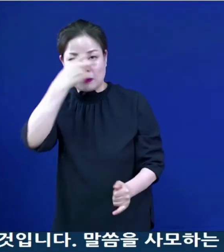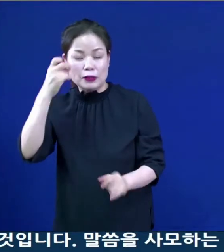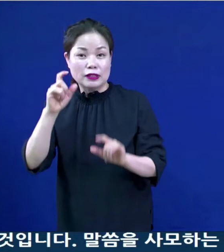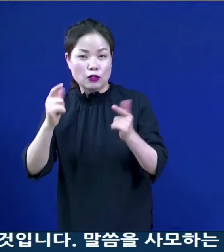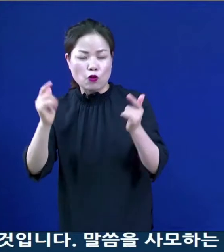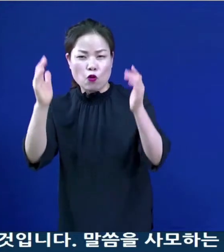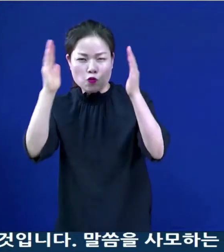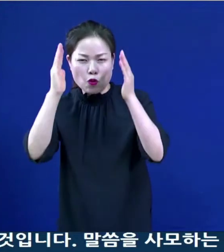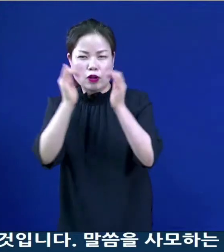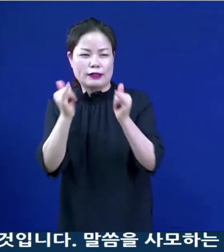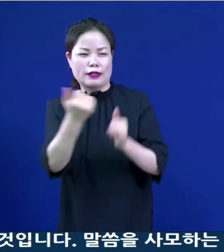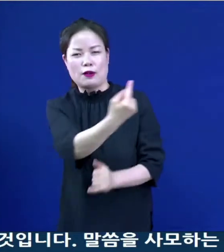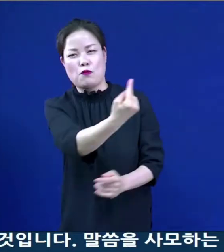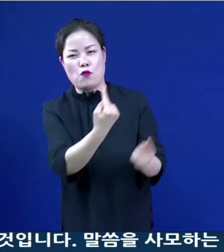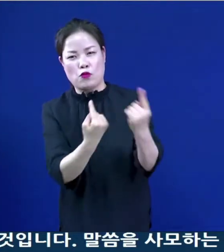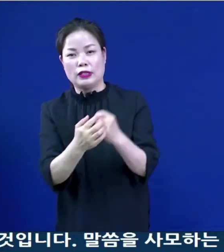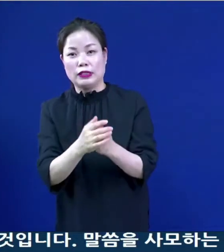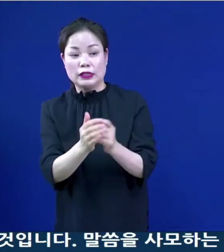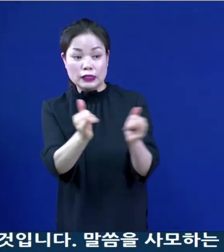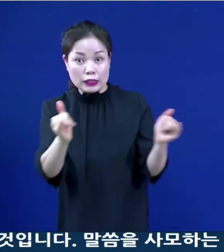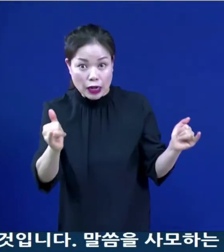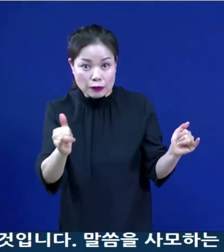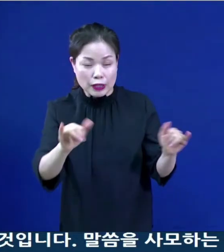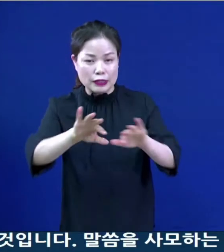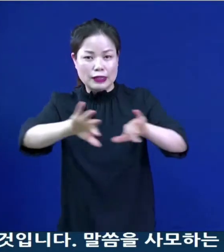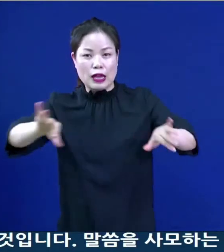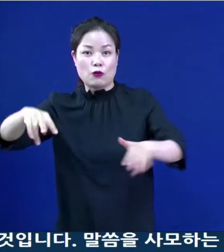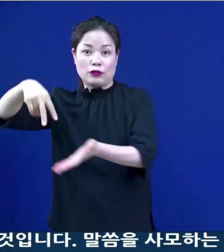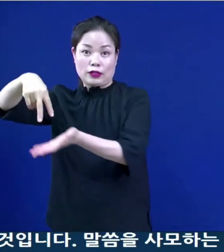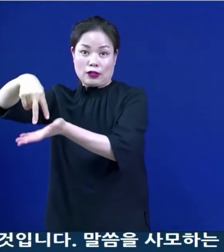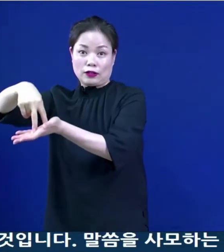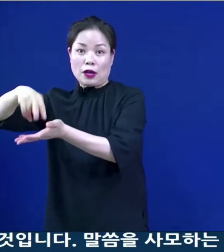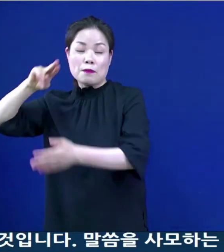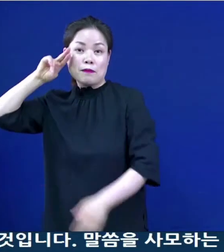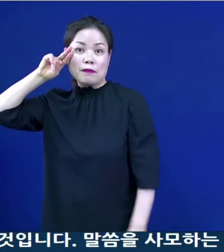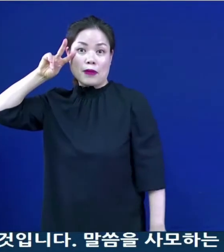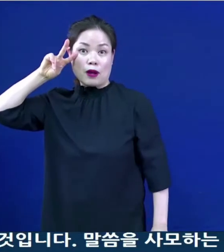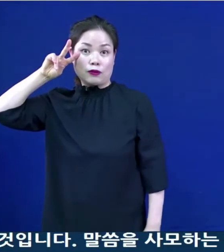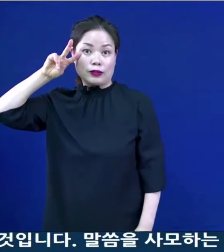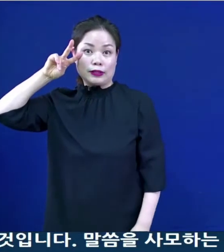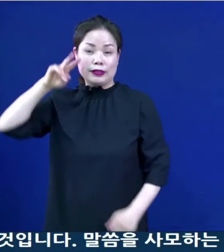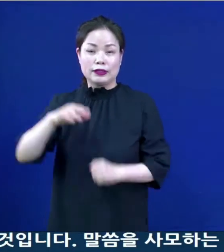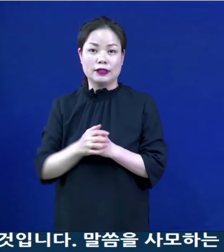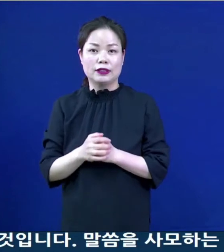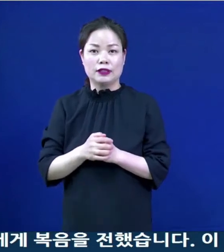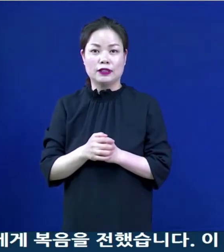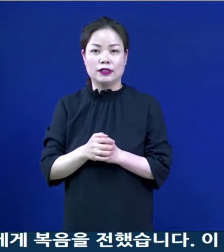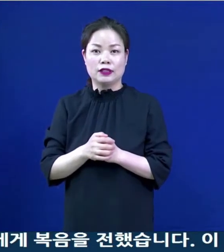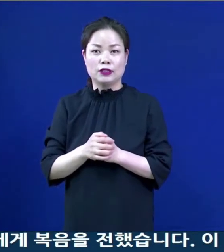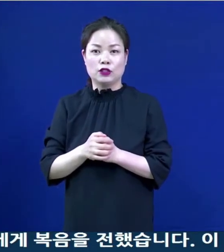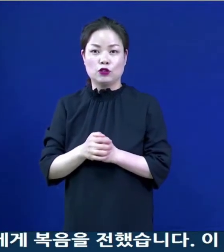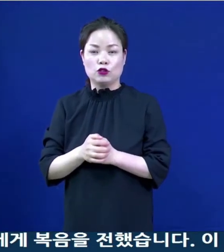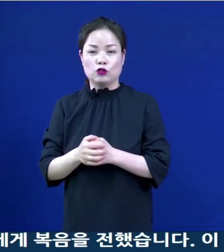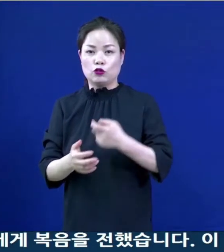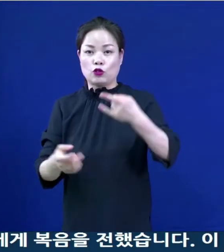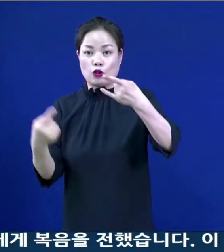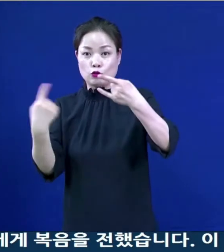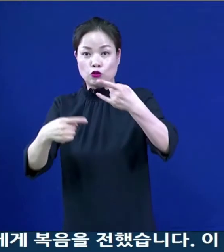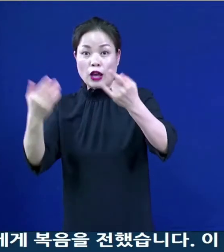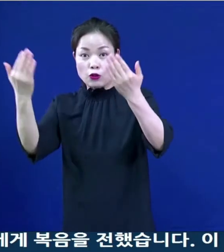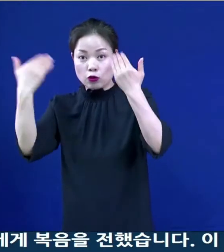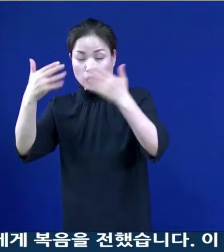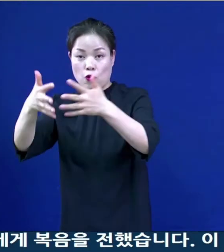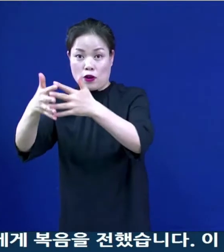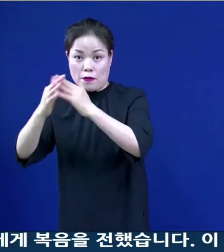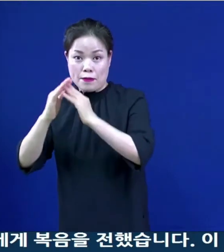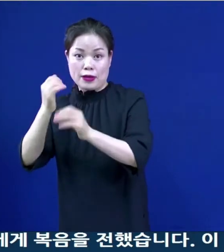자고 공부하러 온 사람들이에요. 이런 사람들을 따로 세워서 바울이 이 두란노 서원을 만든 거고요. 자, 두 번째